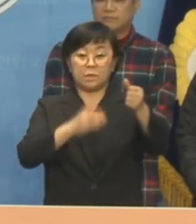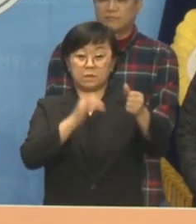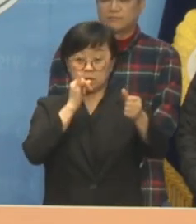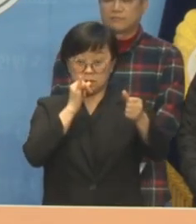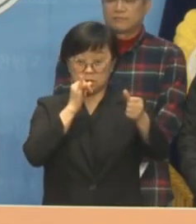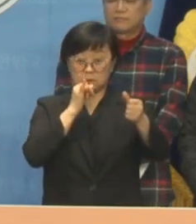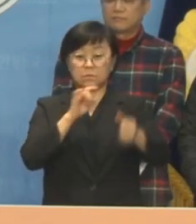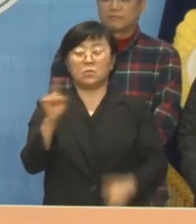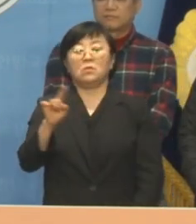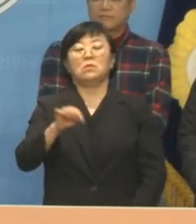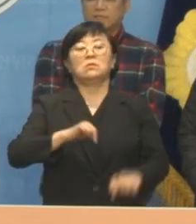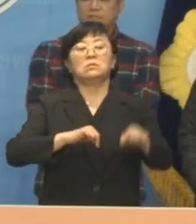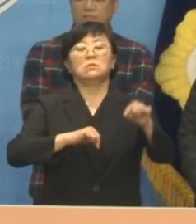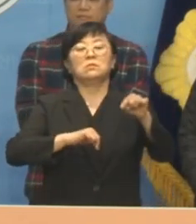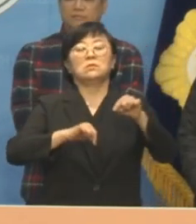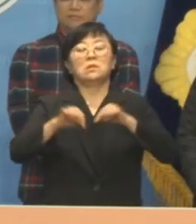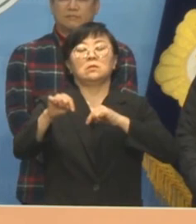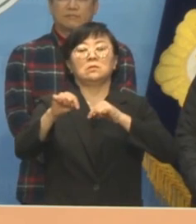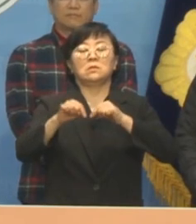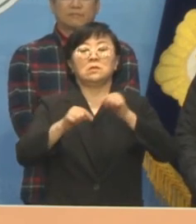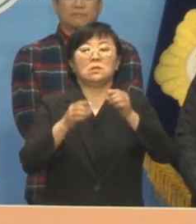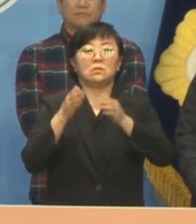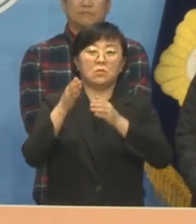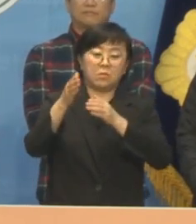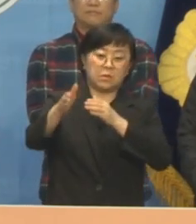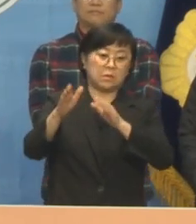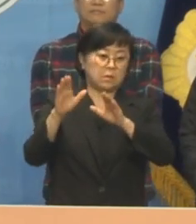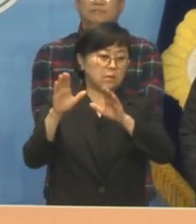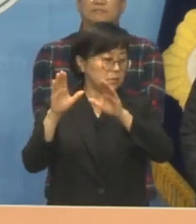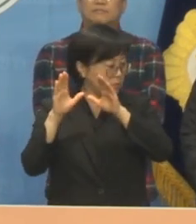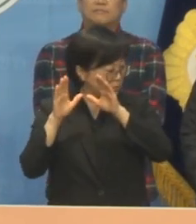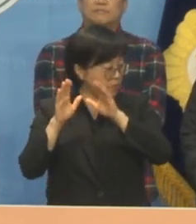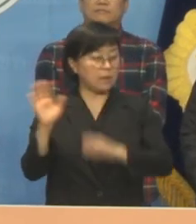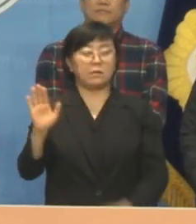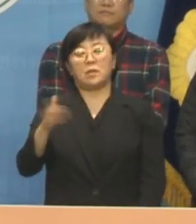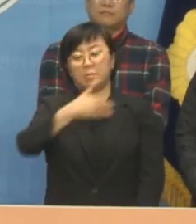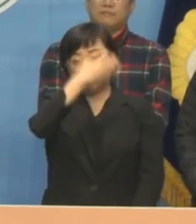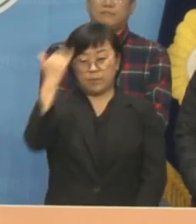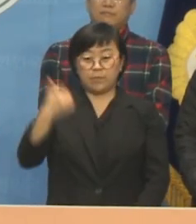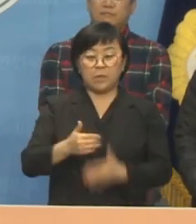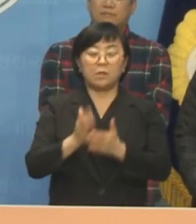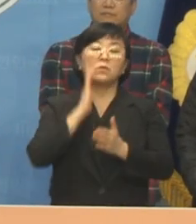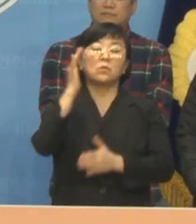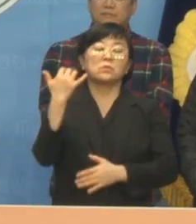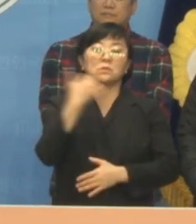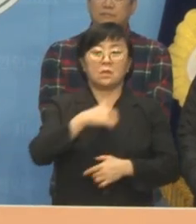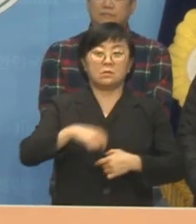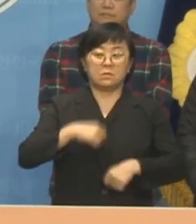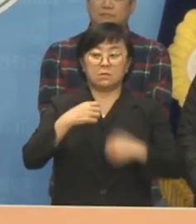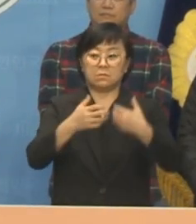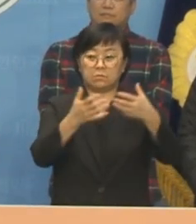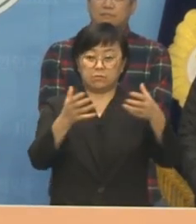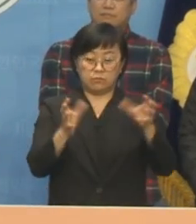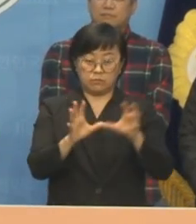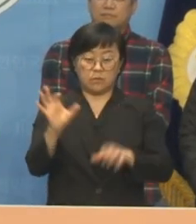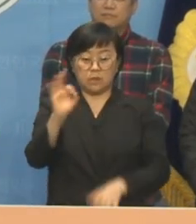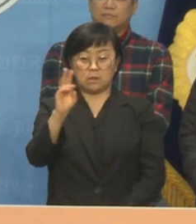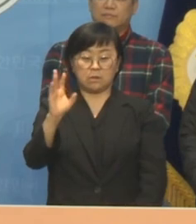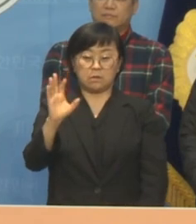불구하고 우리 정치권에서 누구 하나 귀담아 듣지 않는데 다행히 녹색정의당 그리고 우리